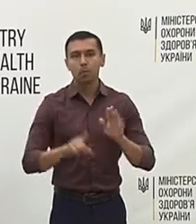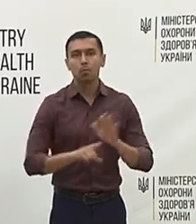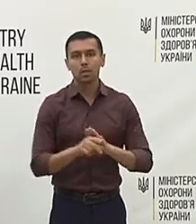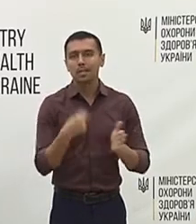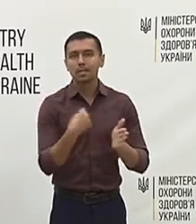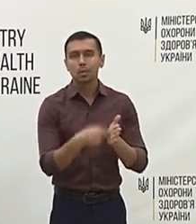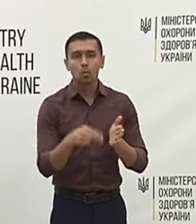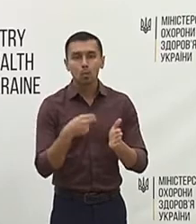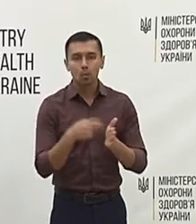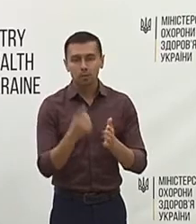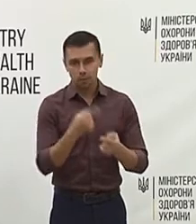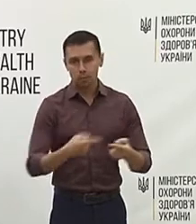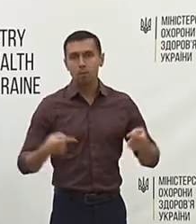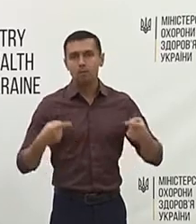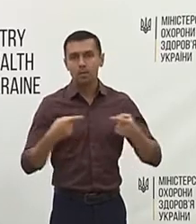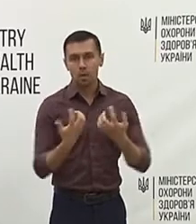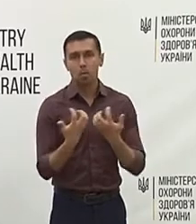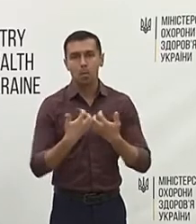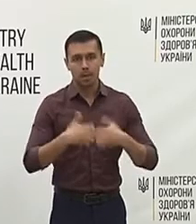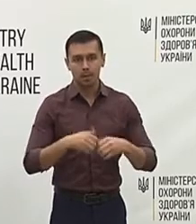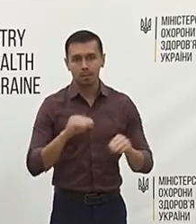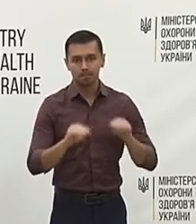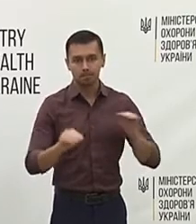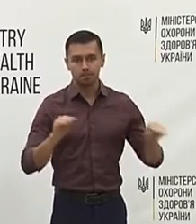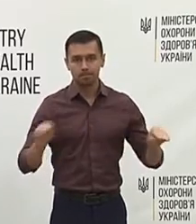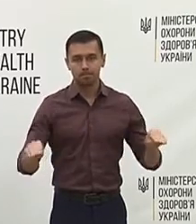почали закуповувати відповідне обладнання.